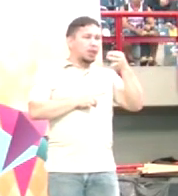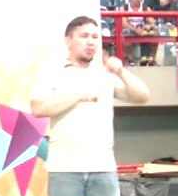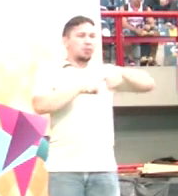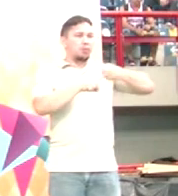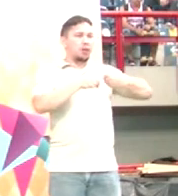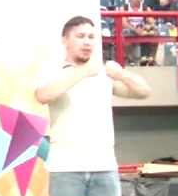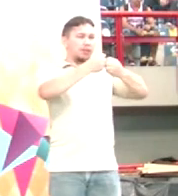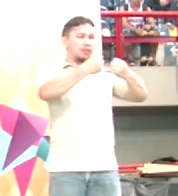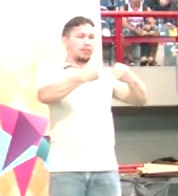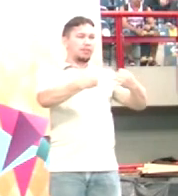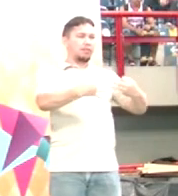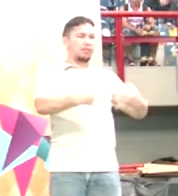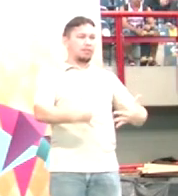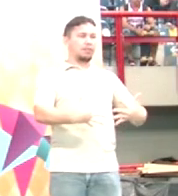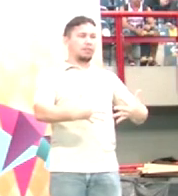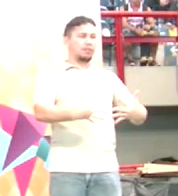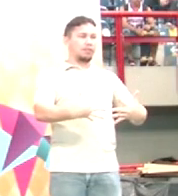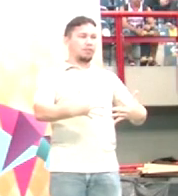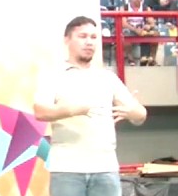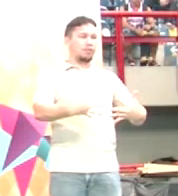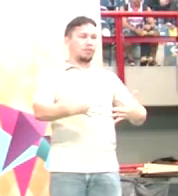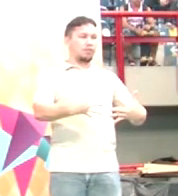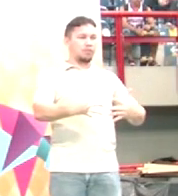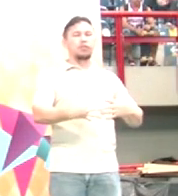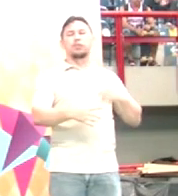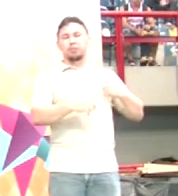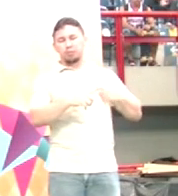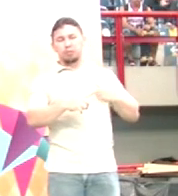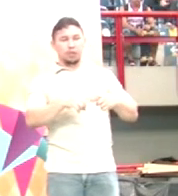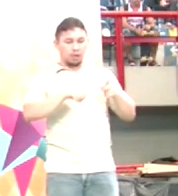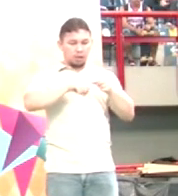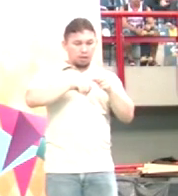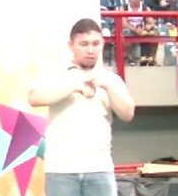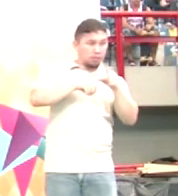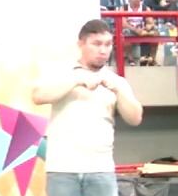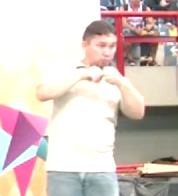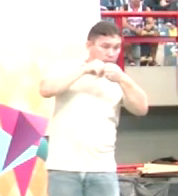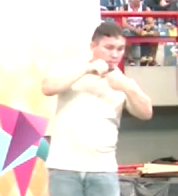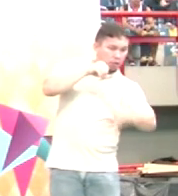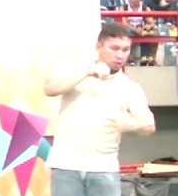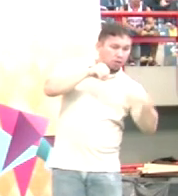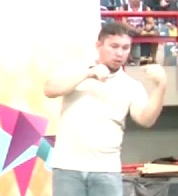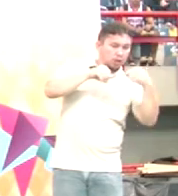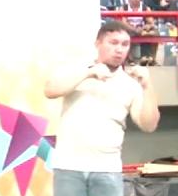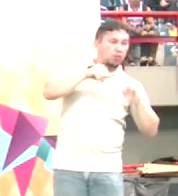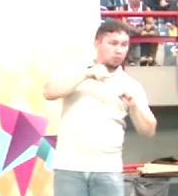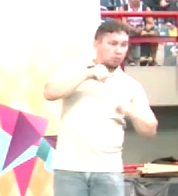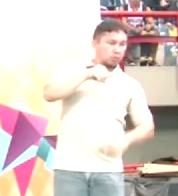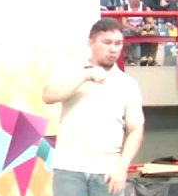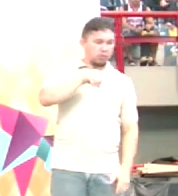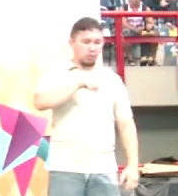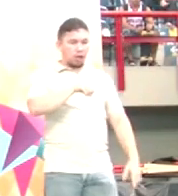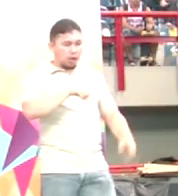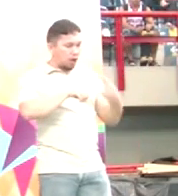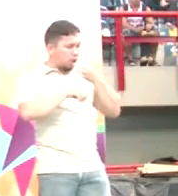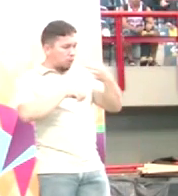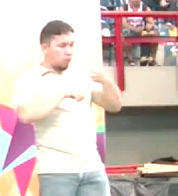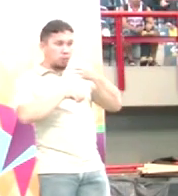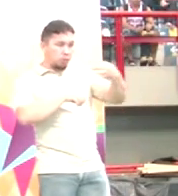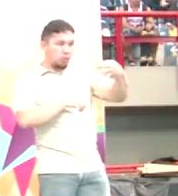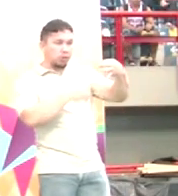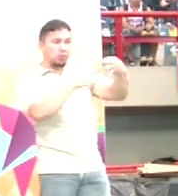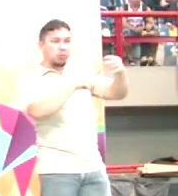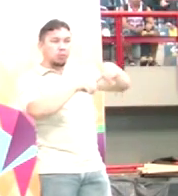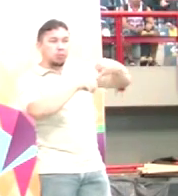diz que argumentar, dissertar argumentativamente é você fazer duas coisas: dar a